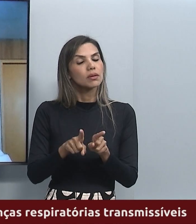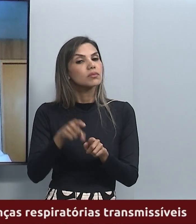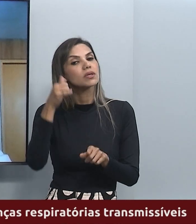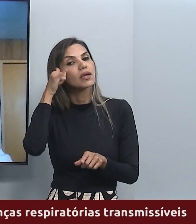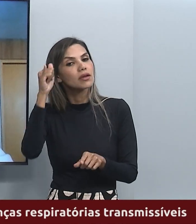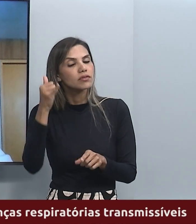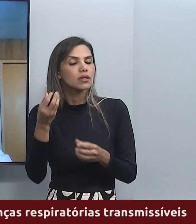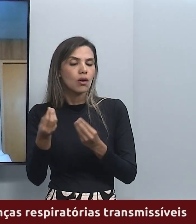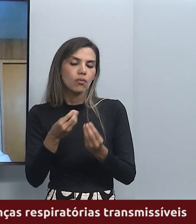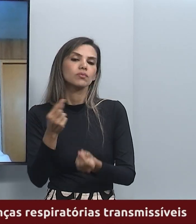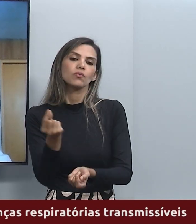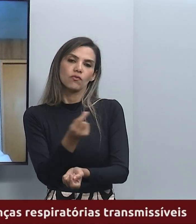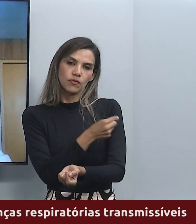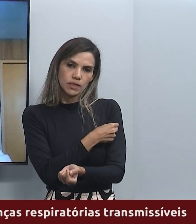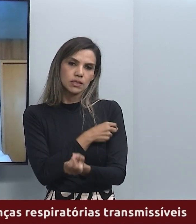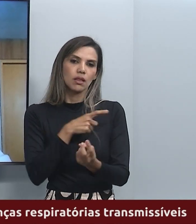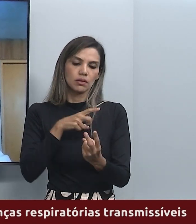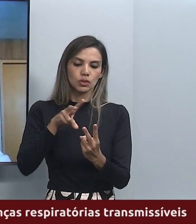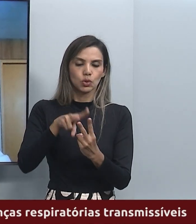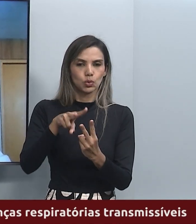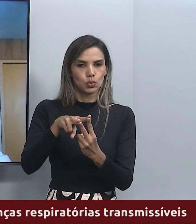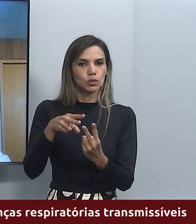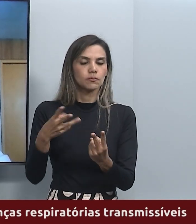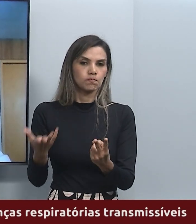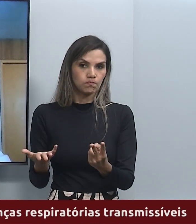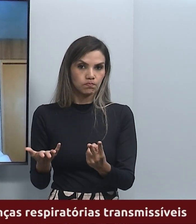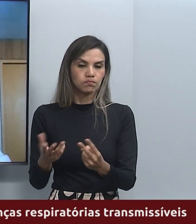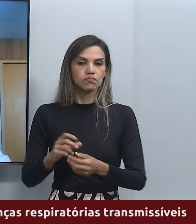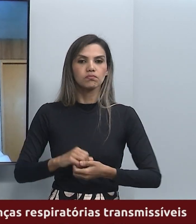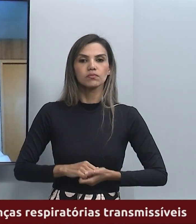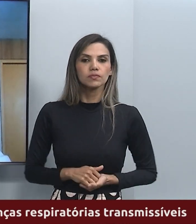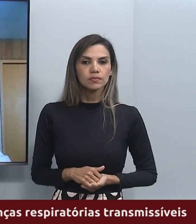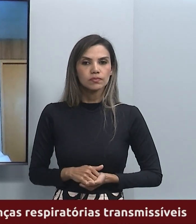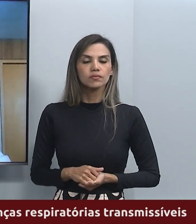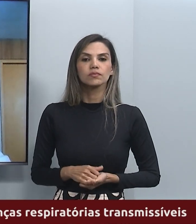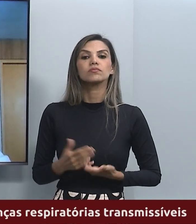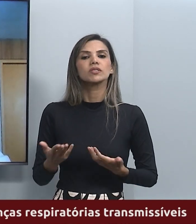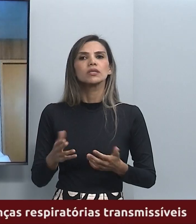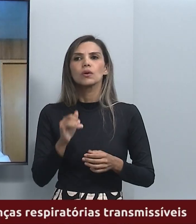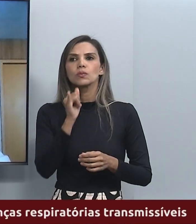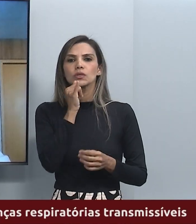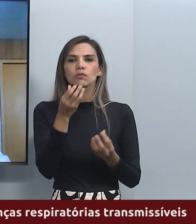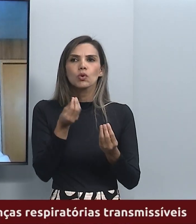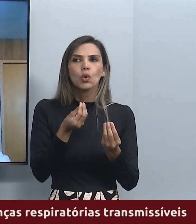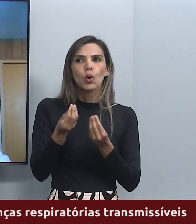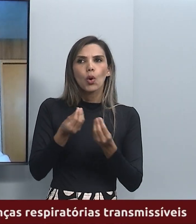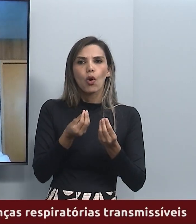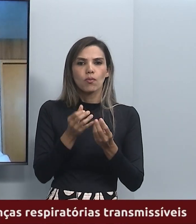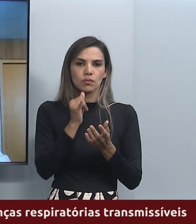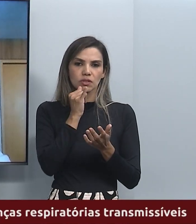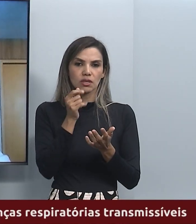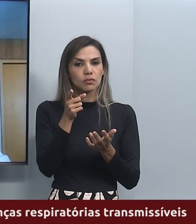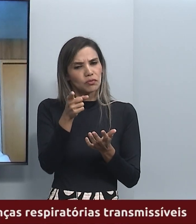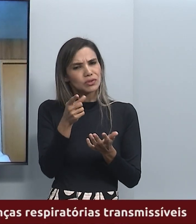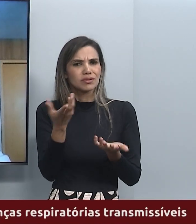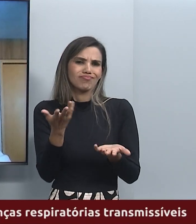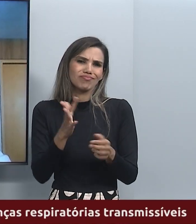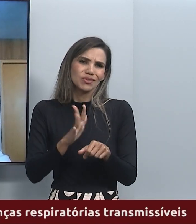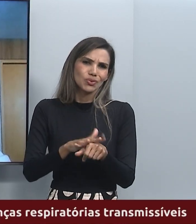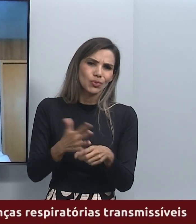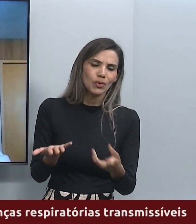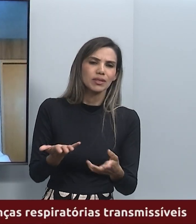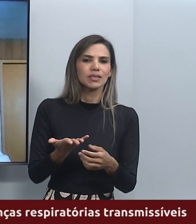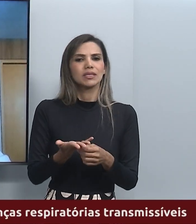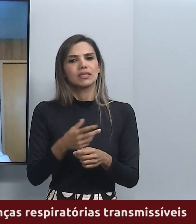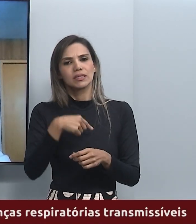Então, a vacina é fundamental. Quando a gente fala de exposições, é claro que se você estiver doente, com uma